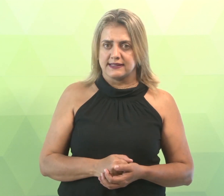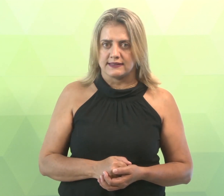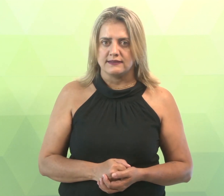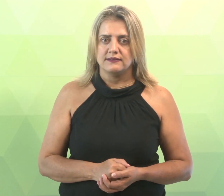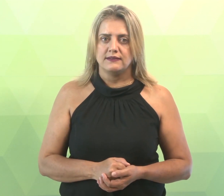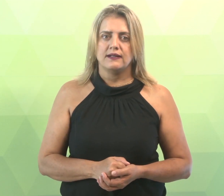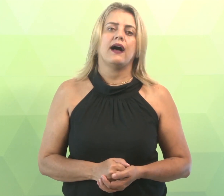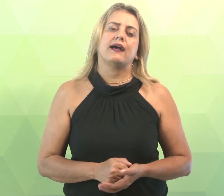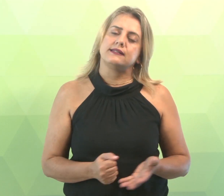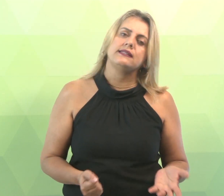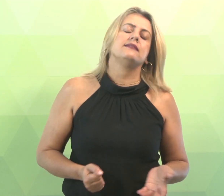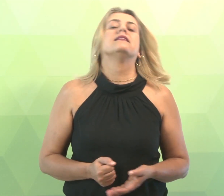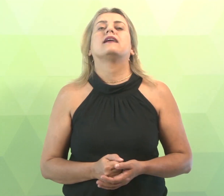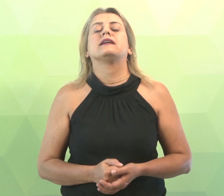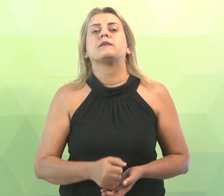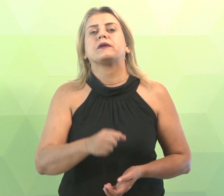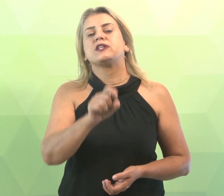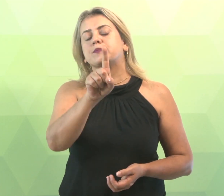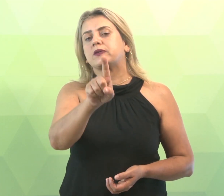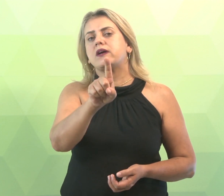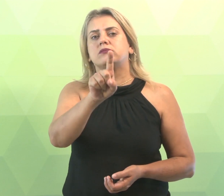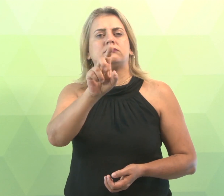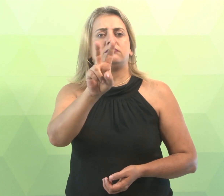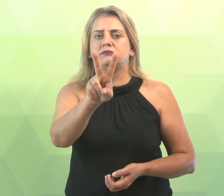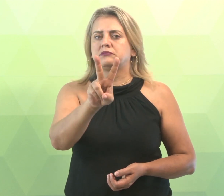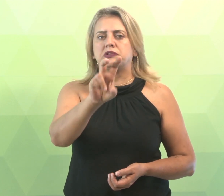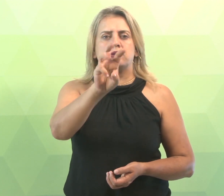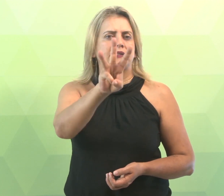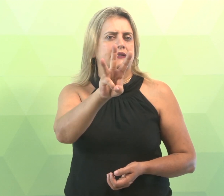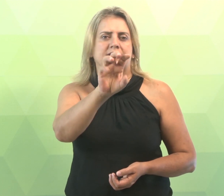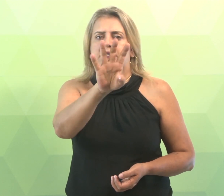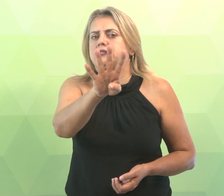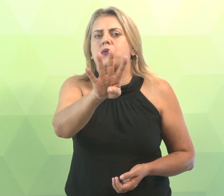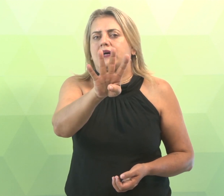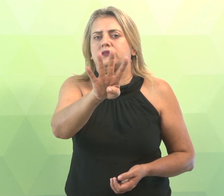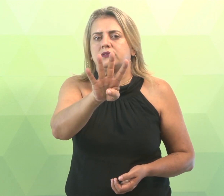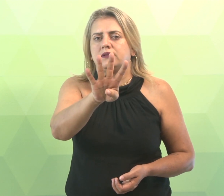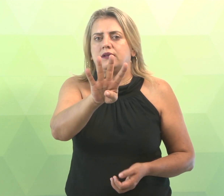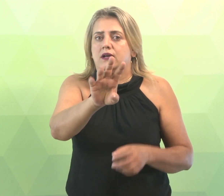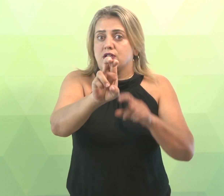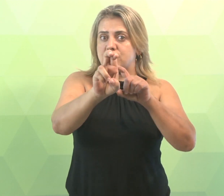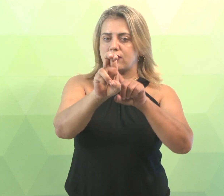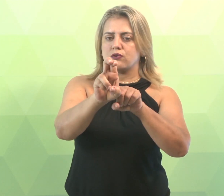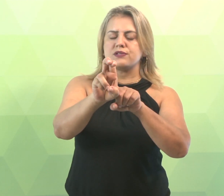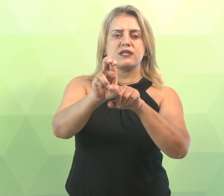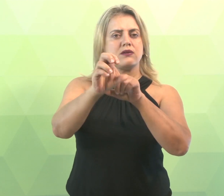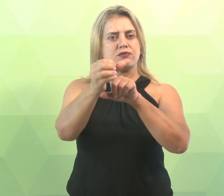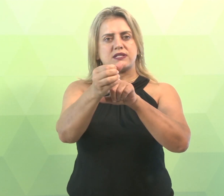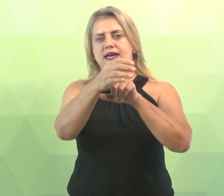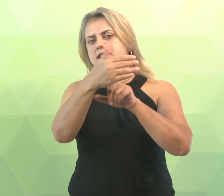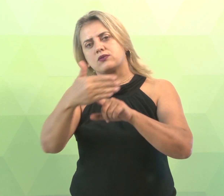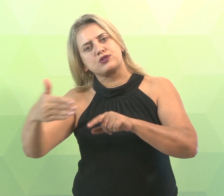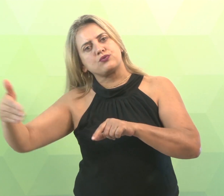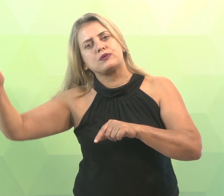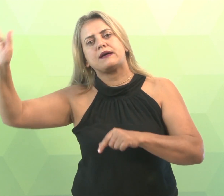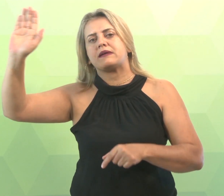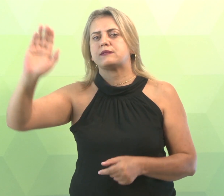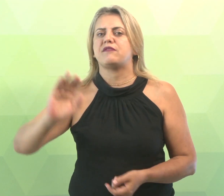casa, aí sim, aí você pode responder 1, 2, 3, 4. Chegou 5, 6, continua da mesma